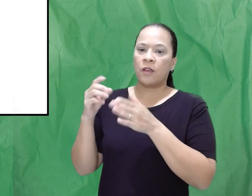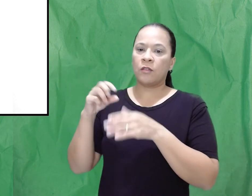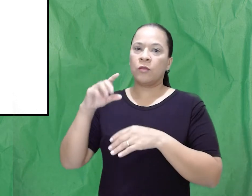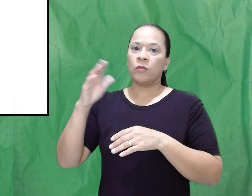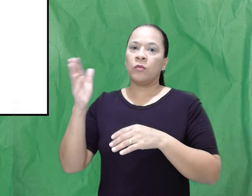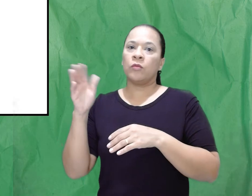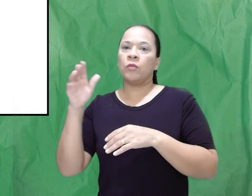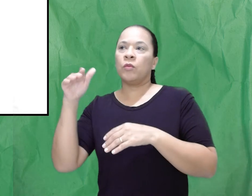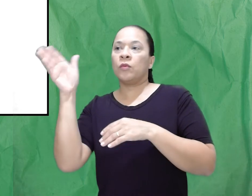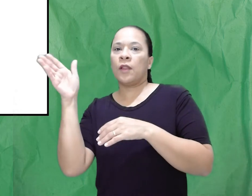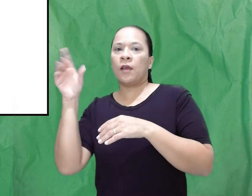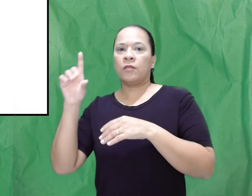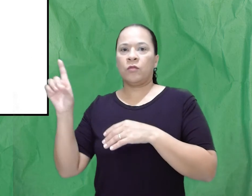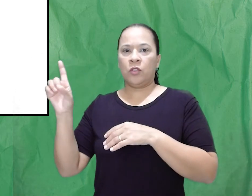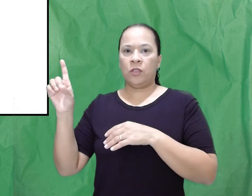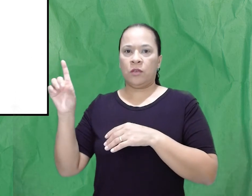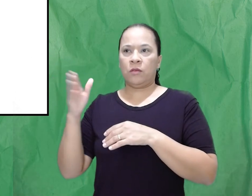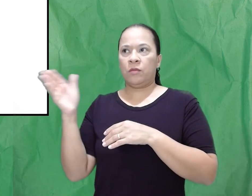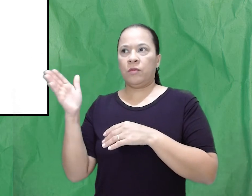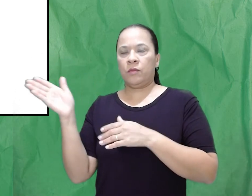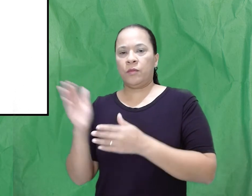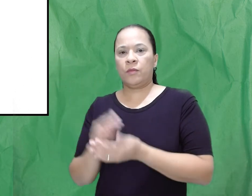direita. Tem um plugin chamado